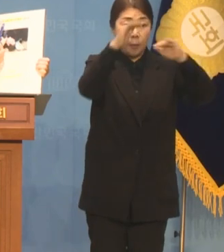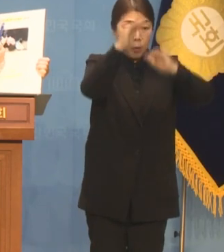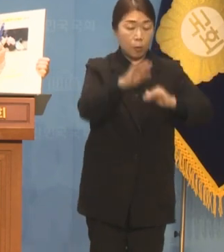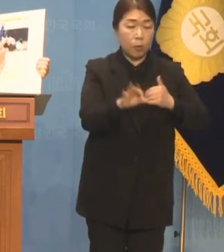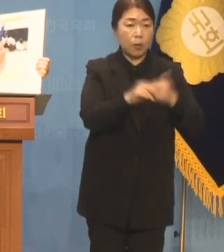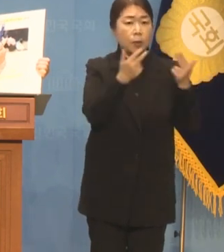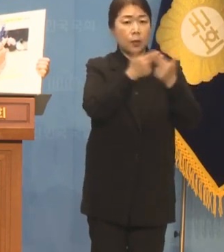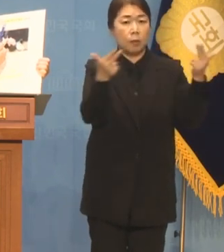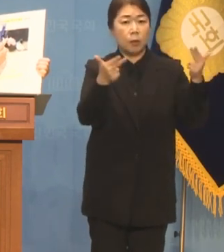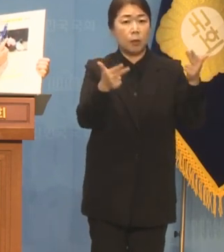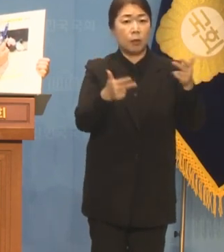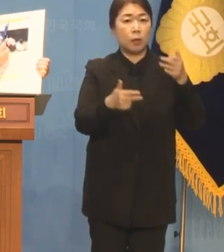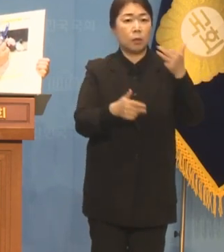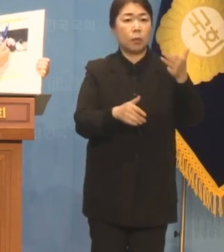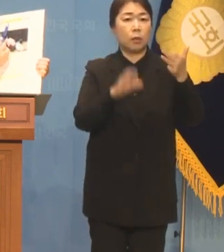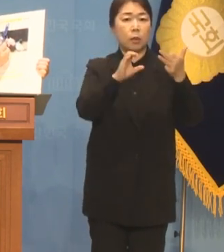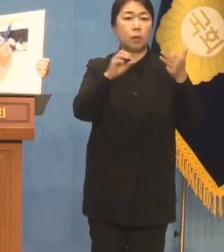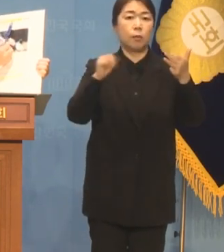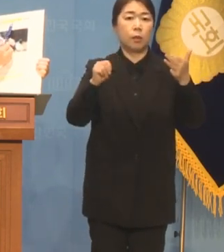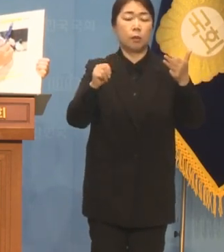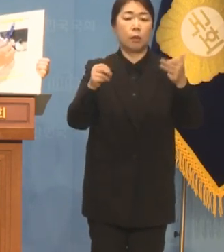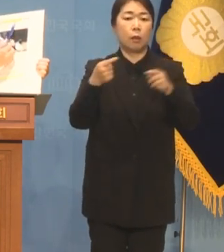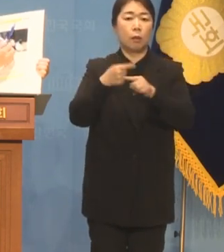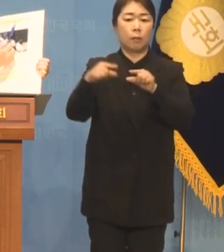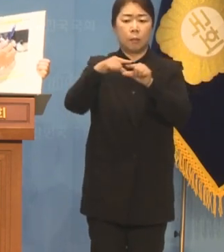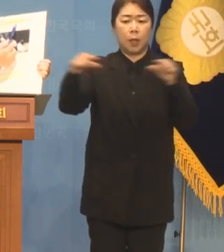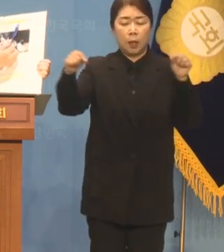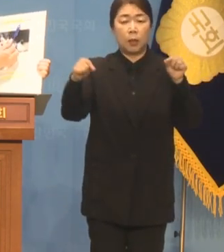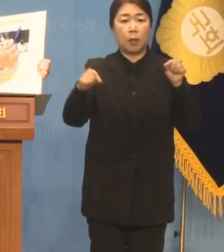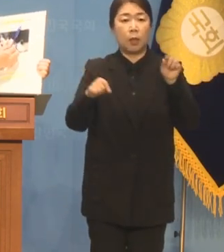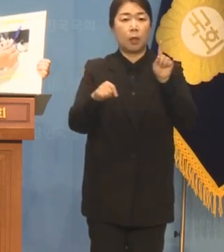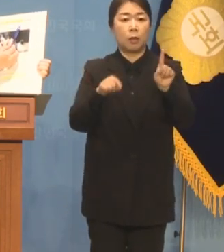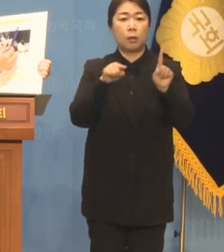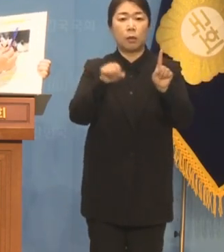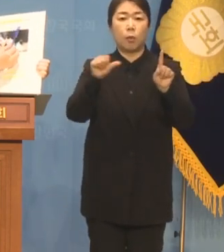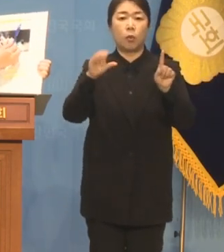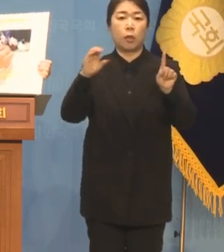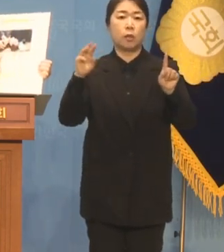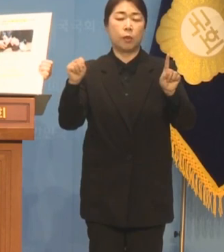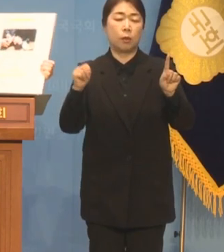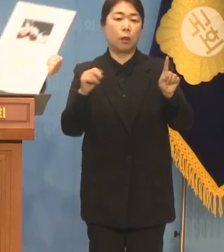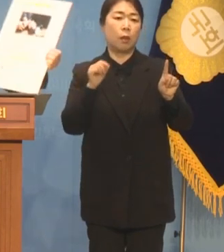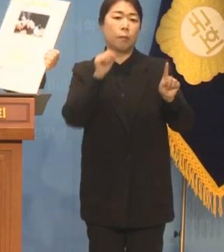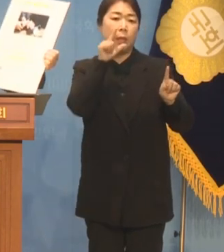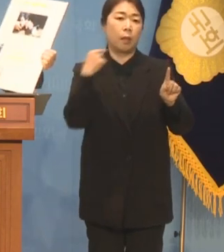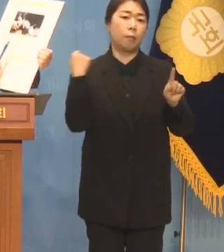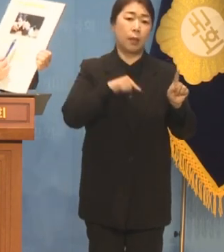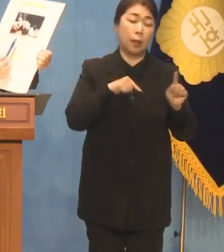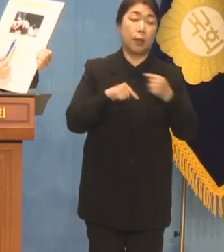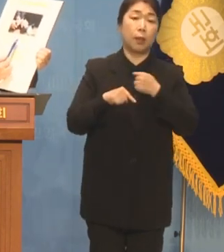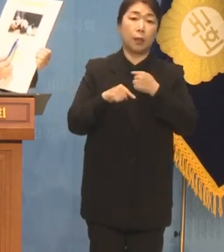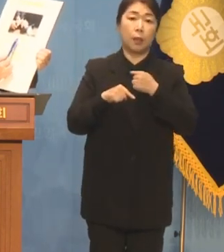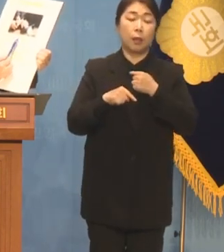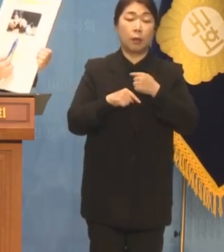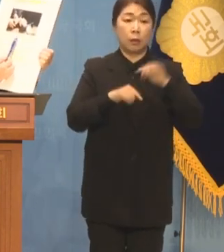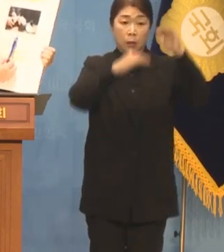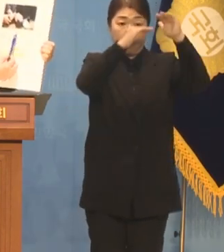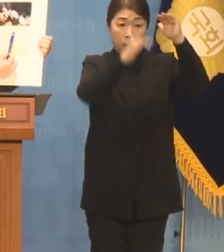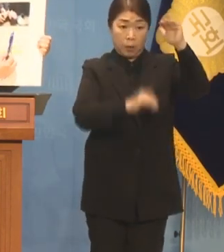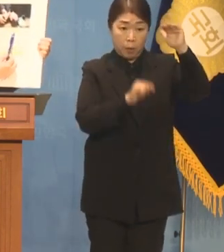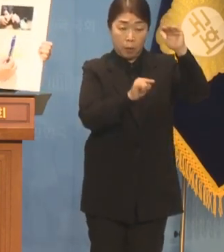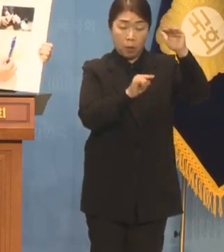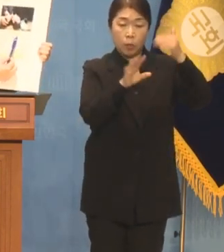이재명 18cm 흉기에 1.5cm 열상 이렇게 제목이 되어 있습니다. 그리고